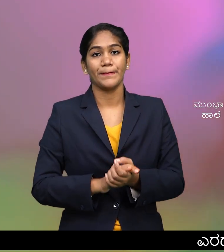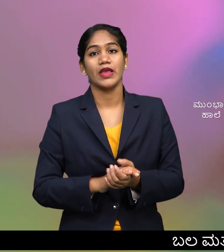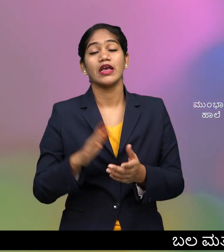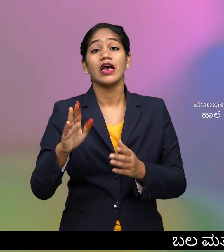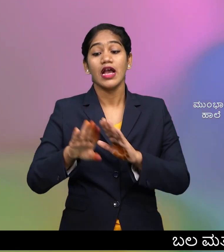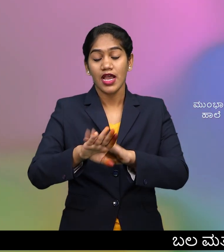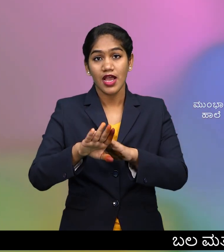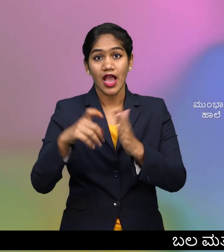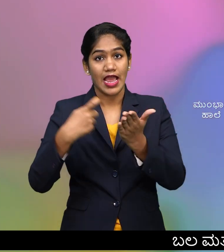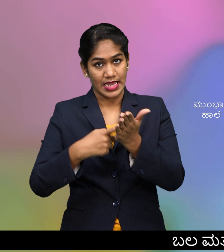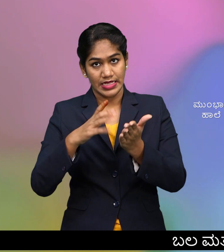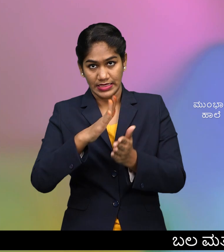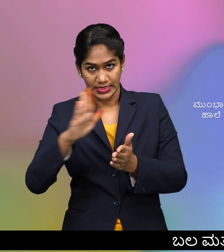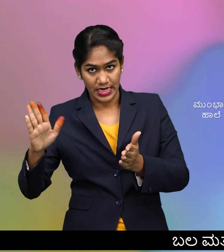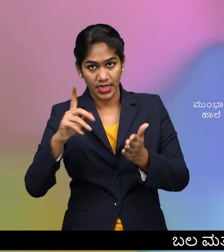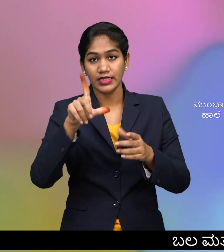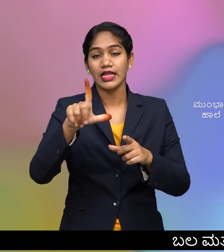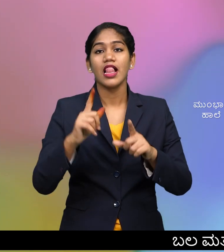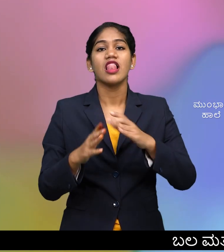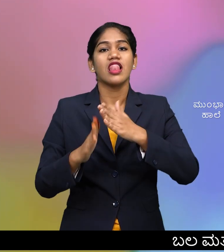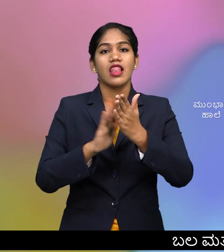ಬಲ ಮತ್ತು ಎಡ ಮಿದುಳಿನ